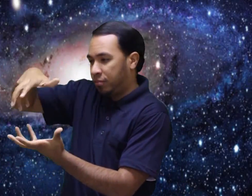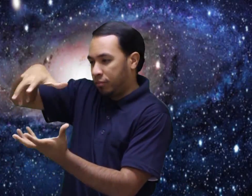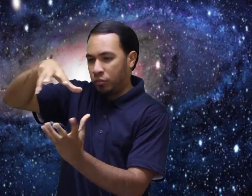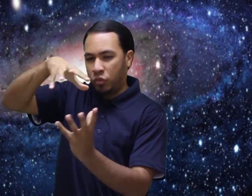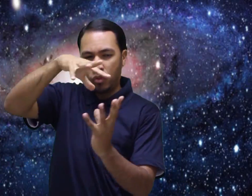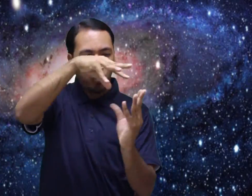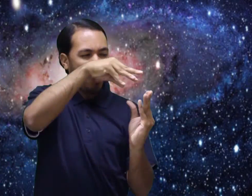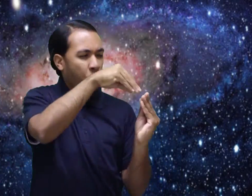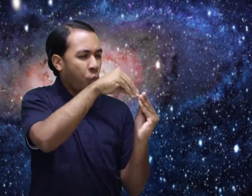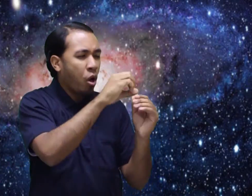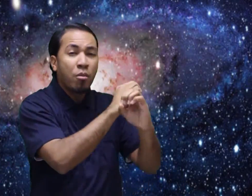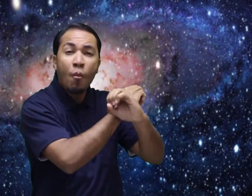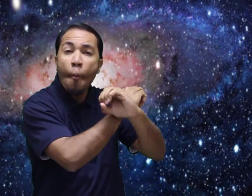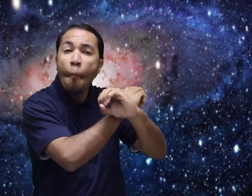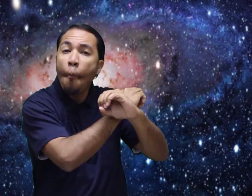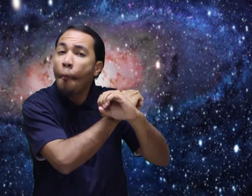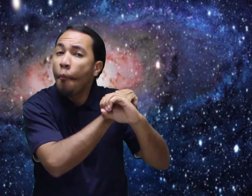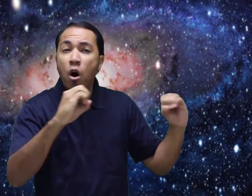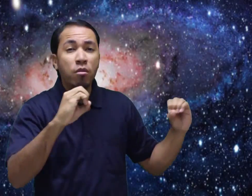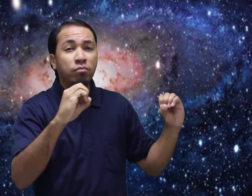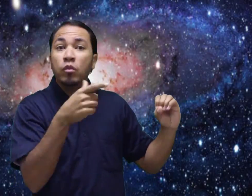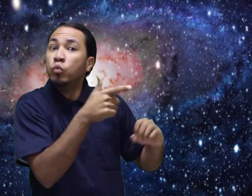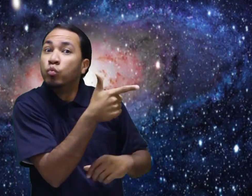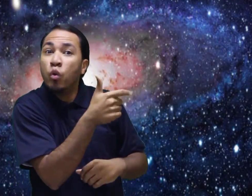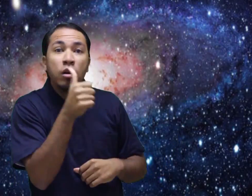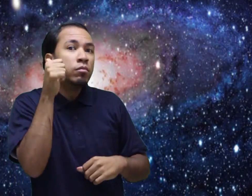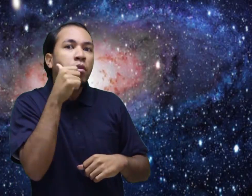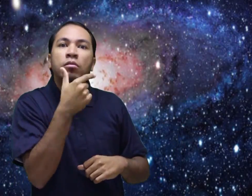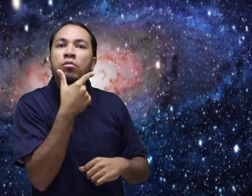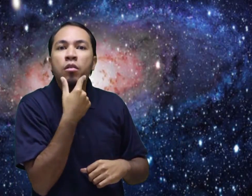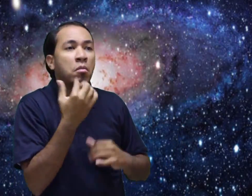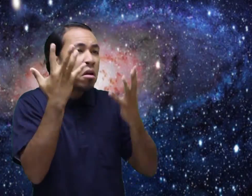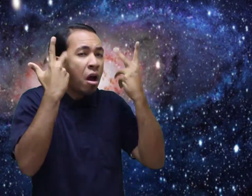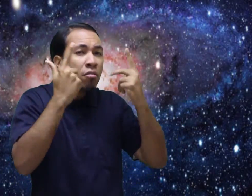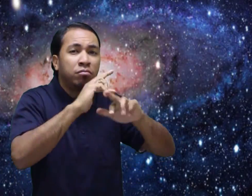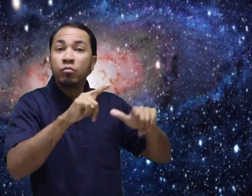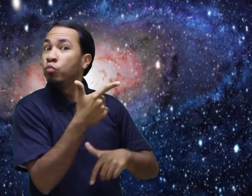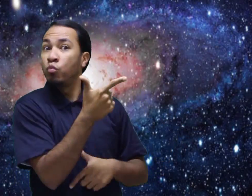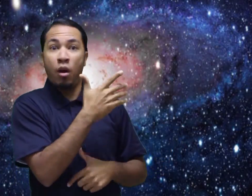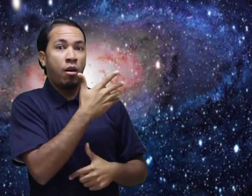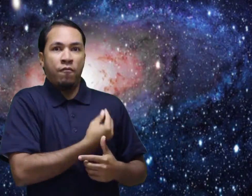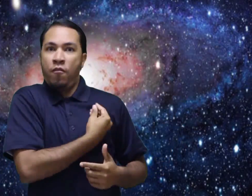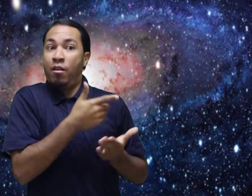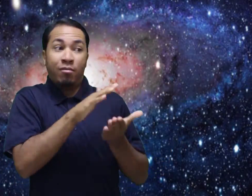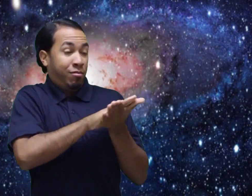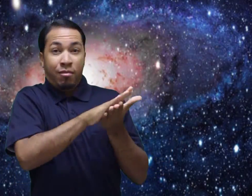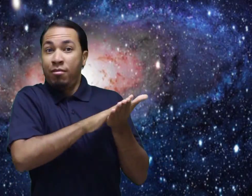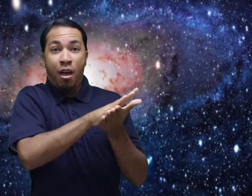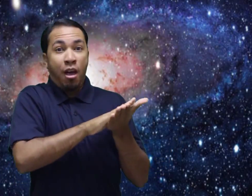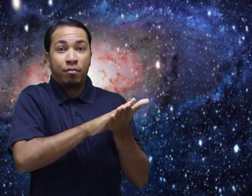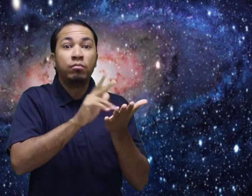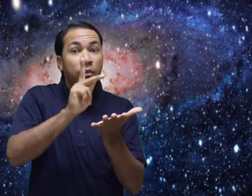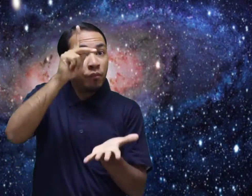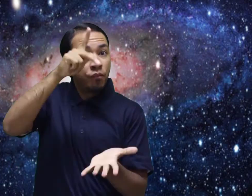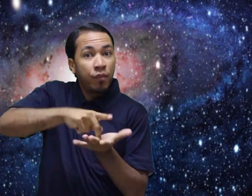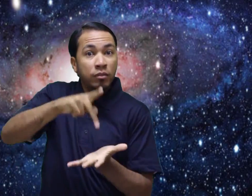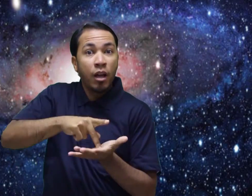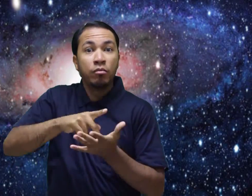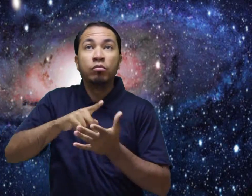existir, quando não existia nenhum ser humano, nenhum animal, nenhum ser vivo aqui,